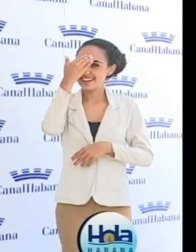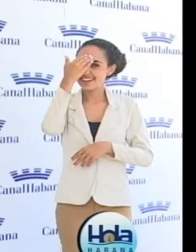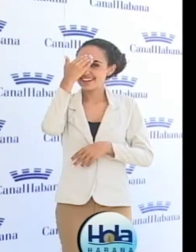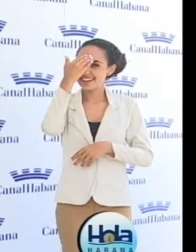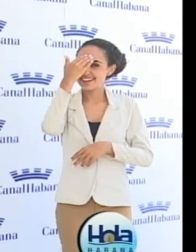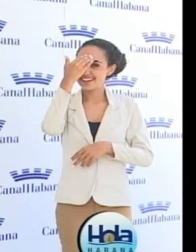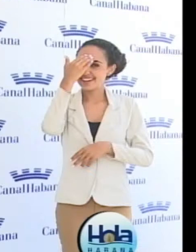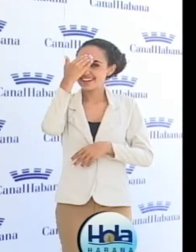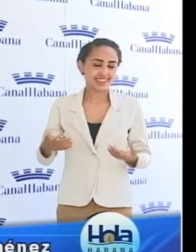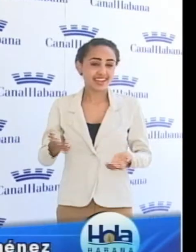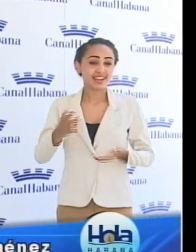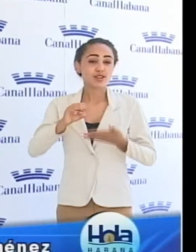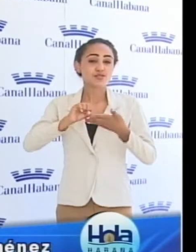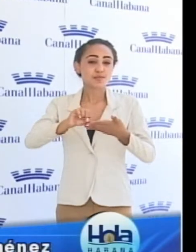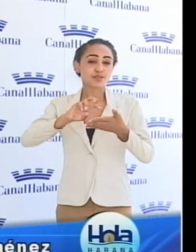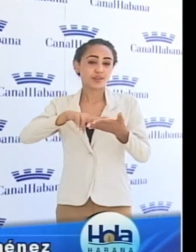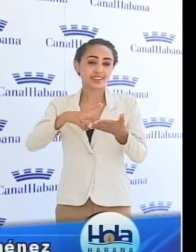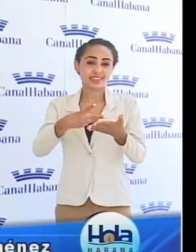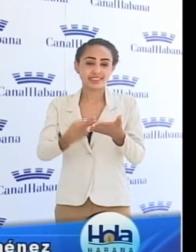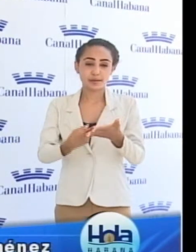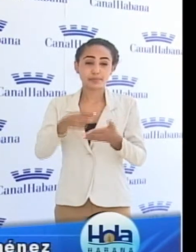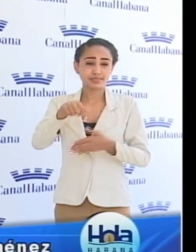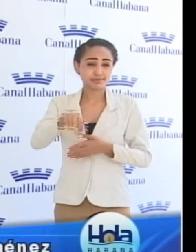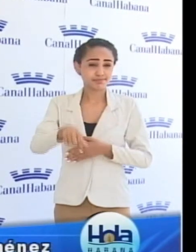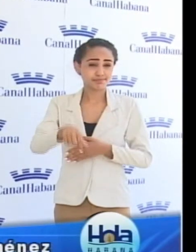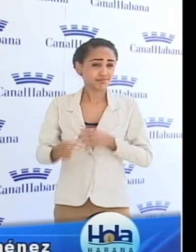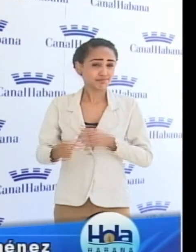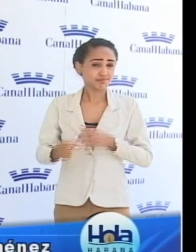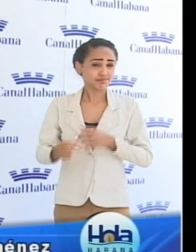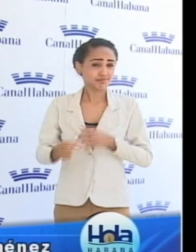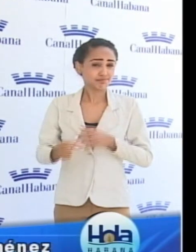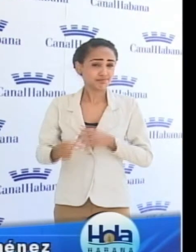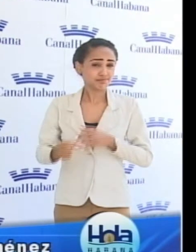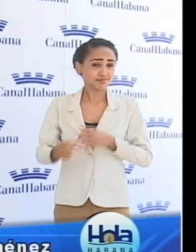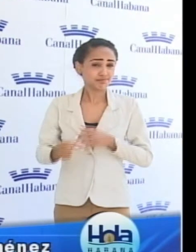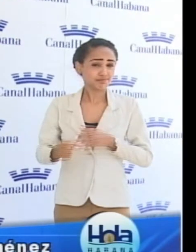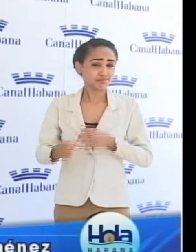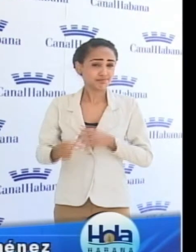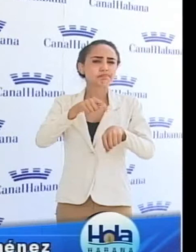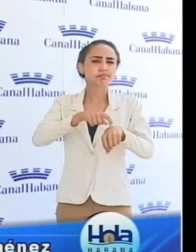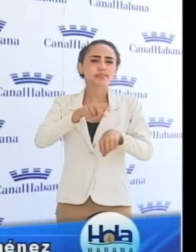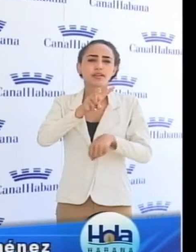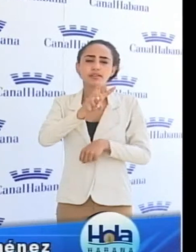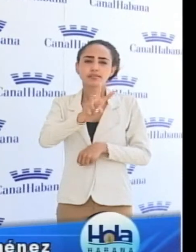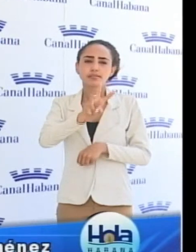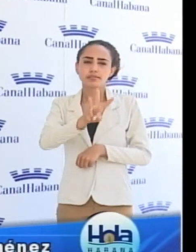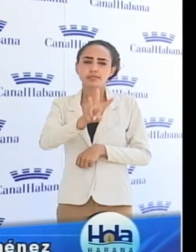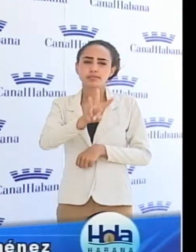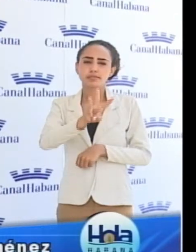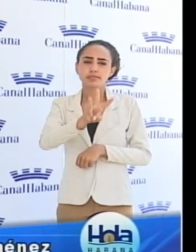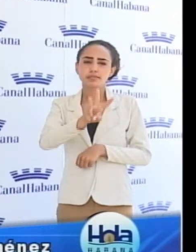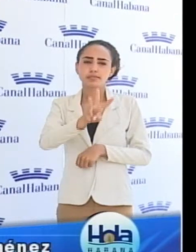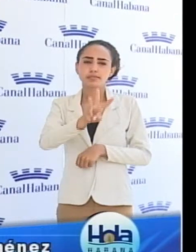que los servicios de interpretación han existido en la televisión hace alrededor de 32 años. Ahora con la pandemia un poco